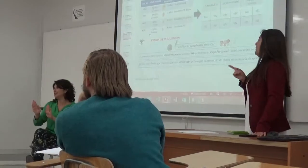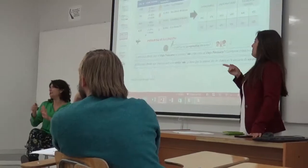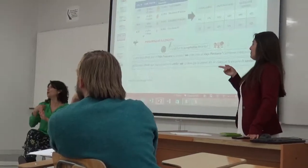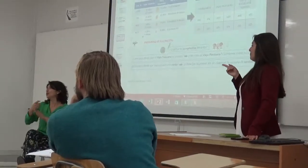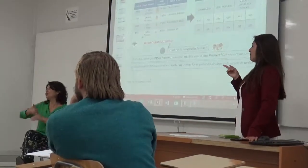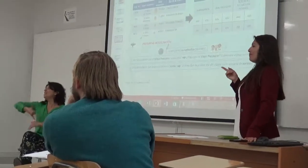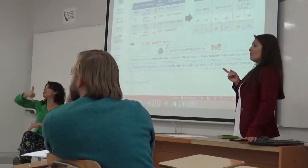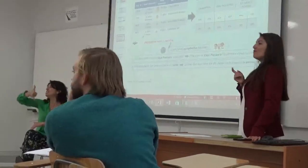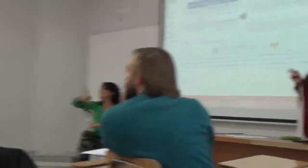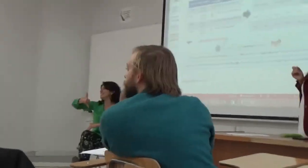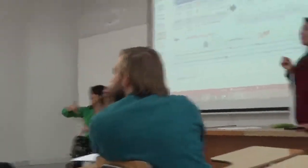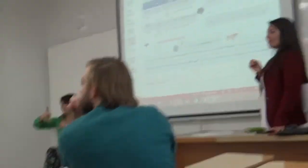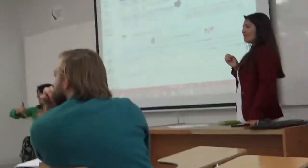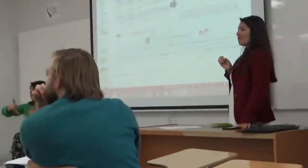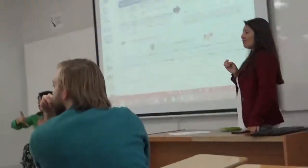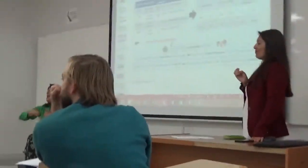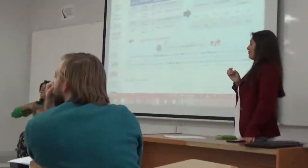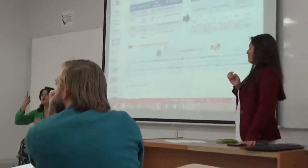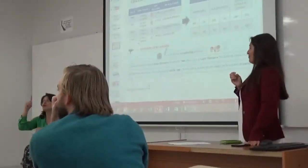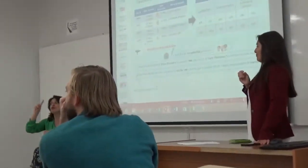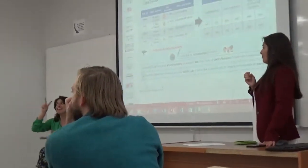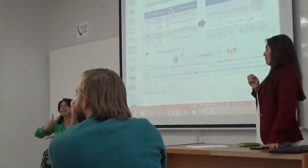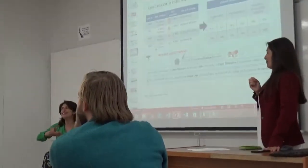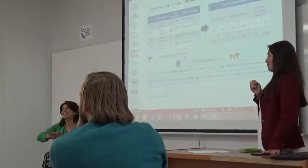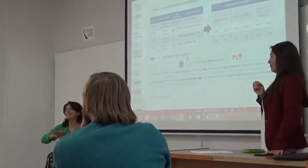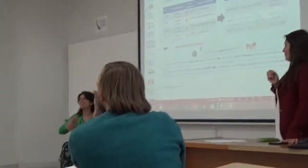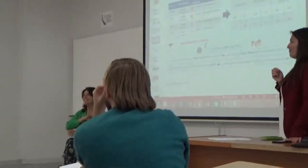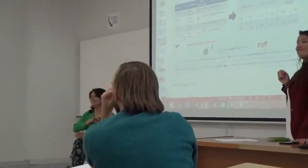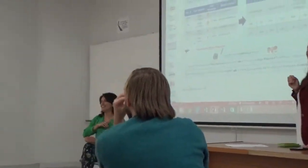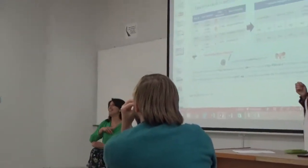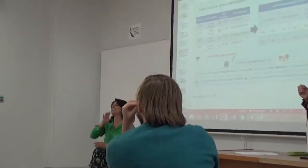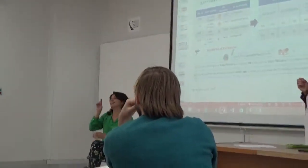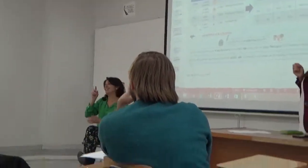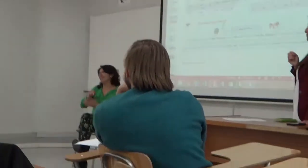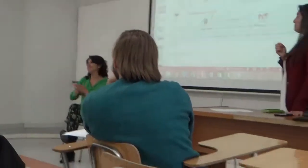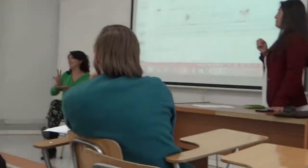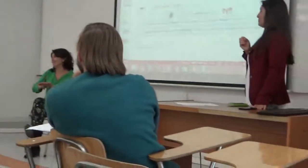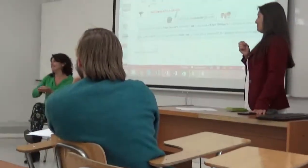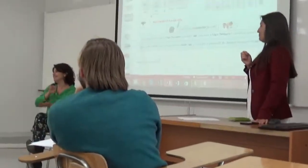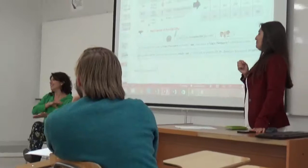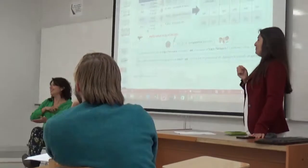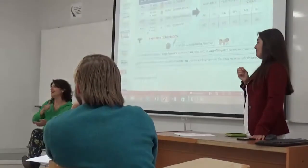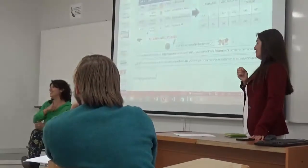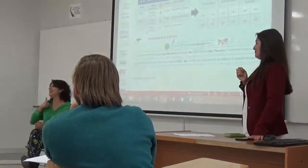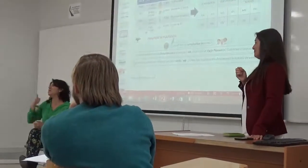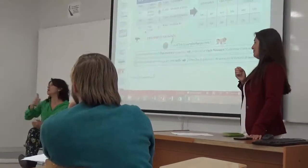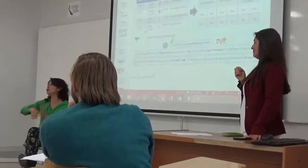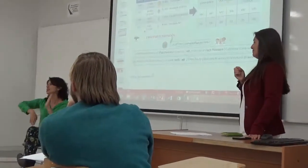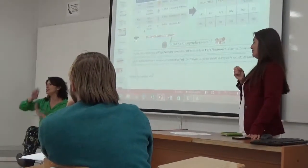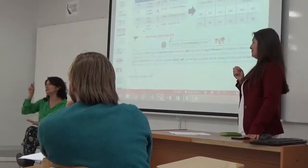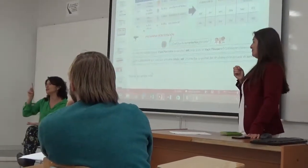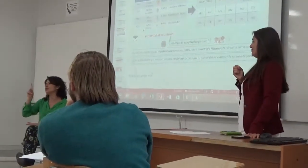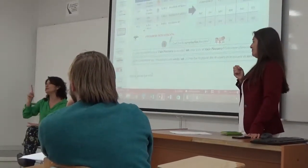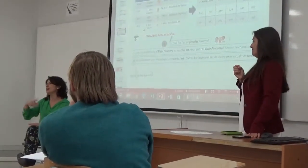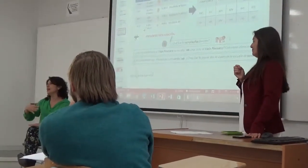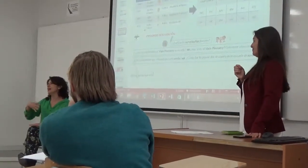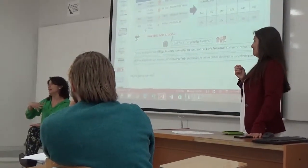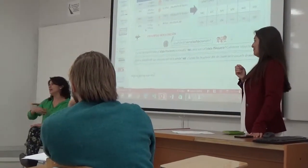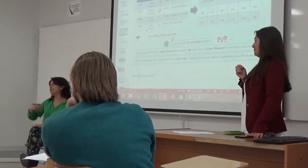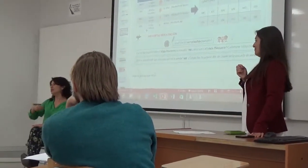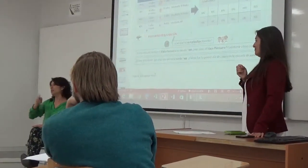nace. Por lo tanto, ahí coincide, claro. Pero no es la realidad en Chile. La realidad en Chile es que la mayoría